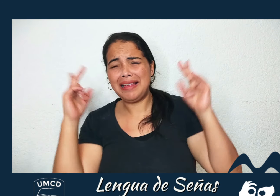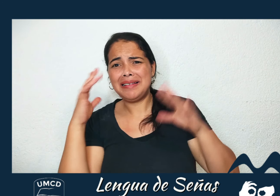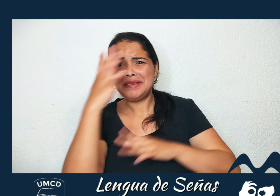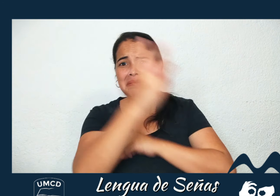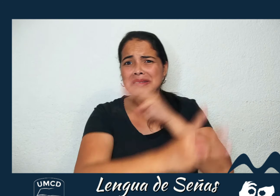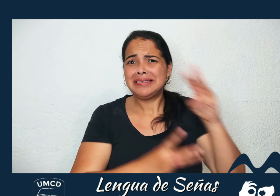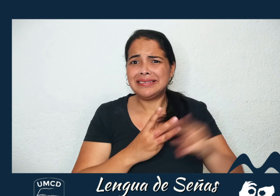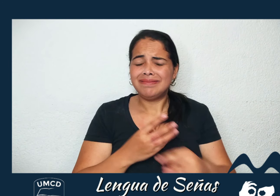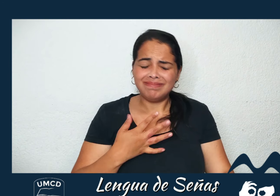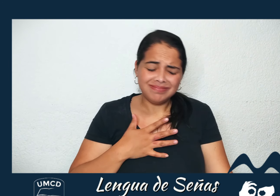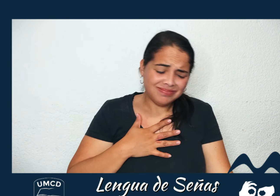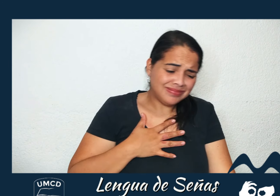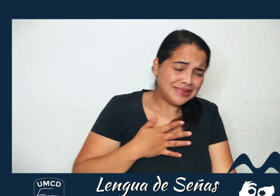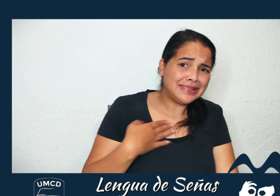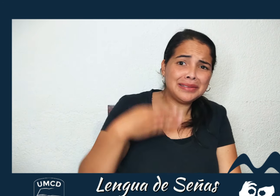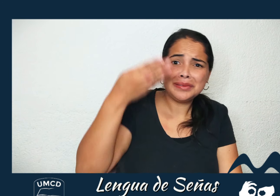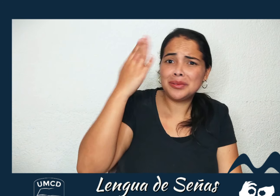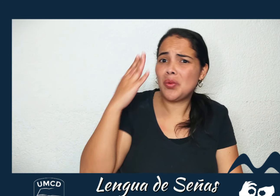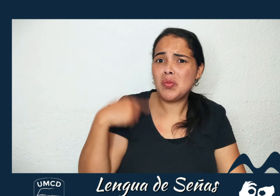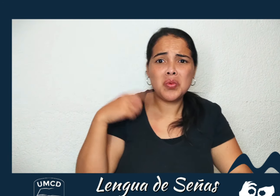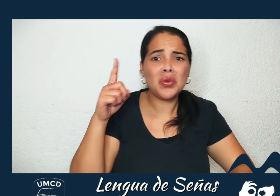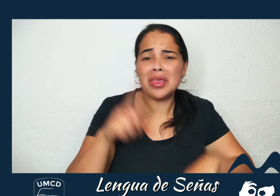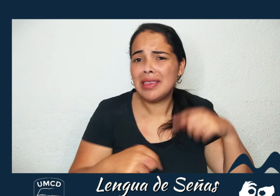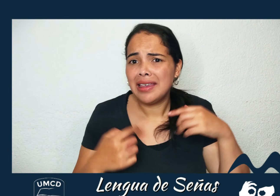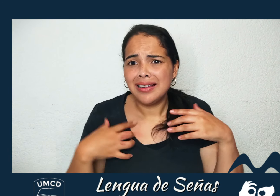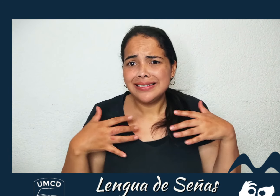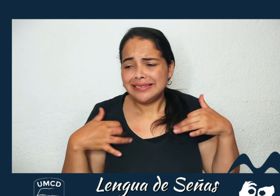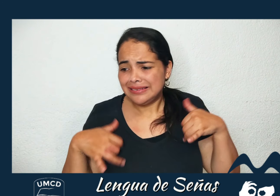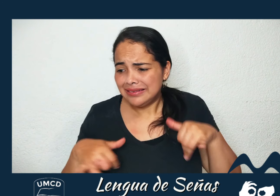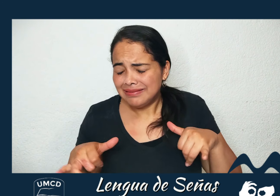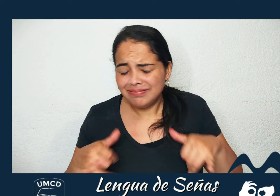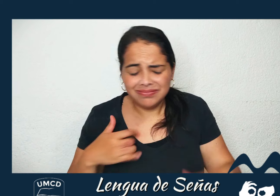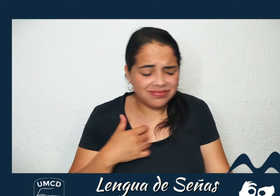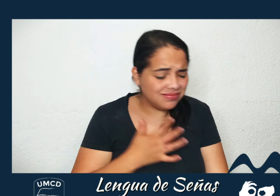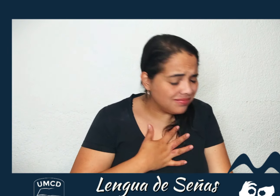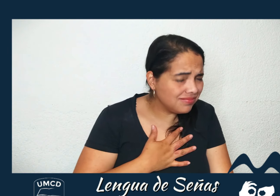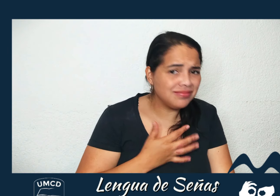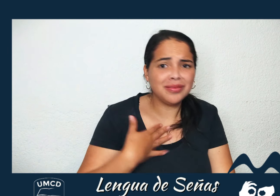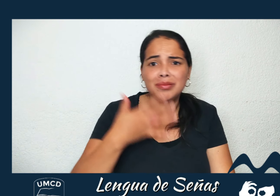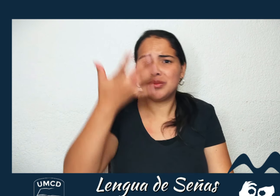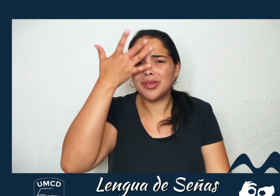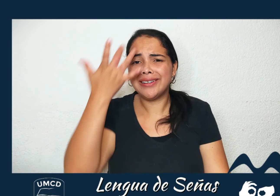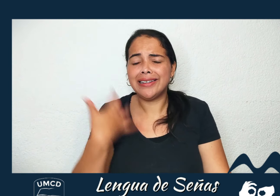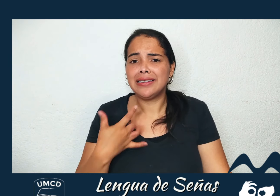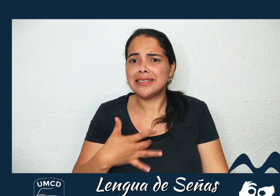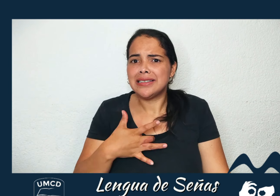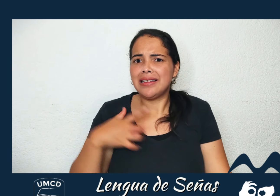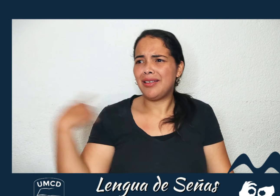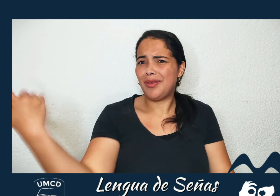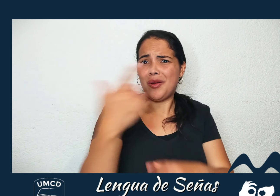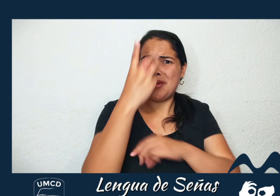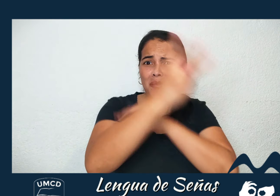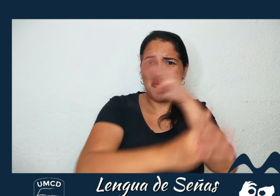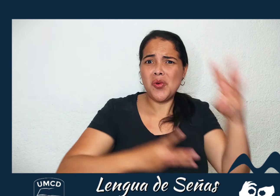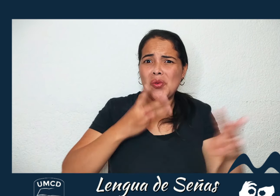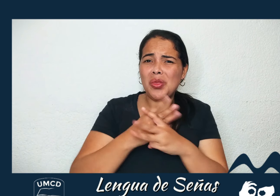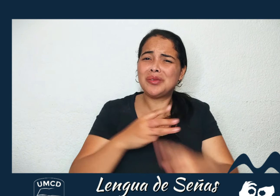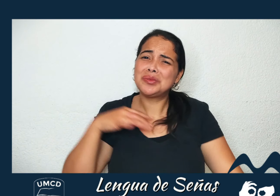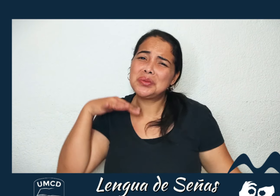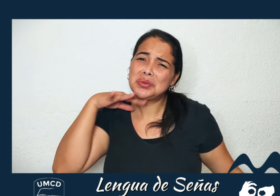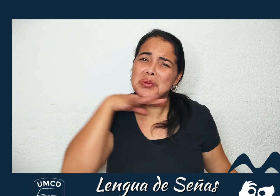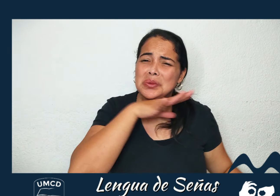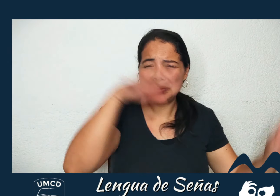de eso, Él tenía que separarse de nosotros, porque no podía continuar siendo santo con un hombre